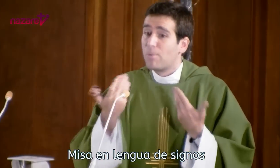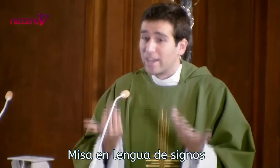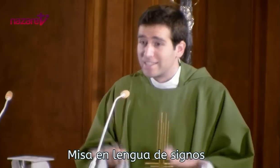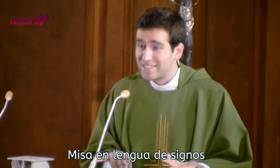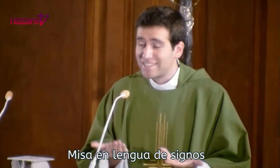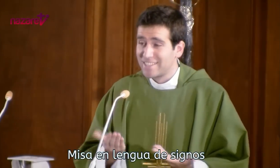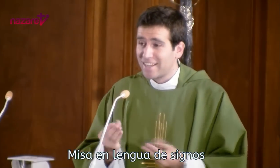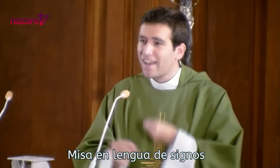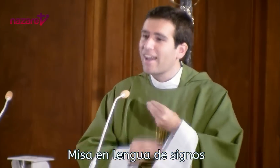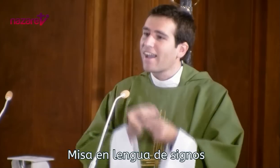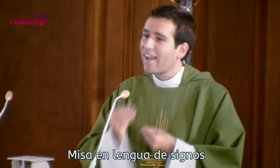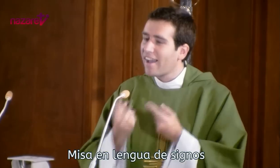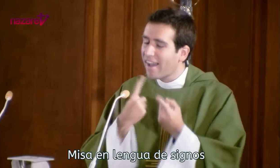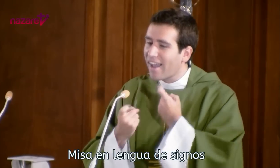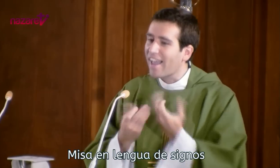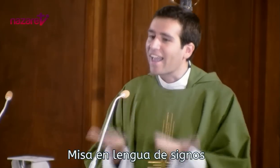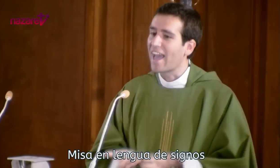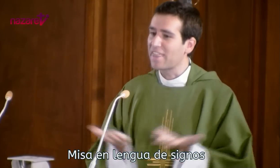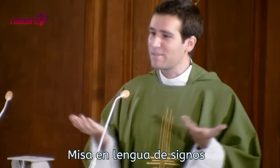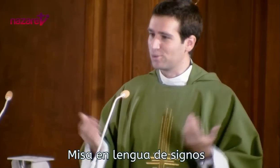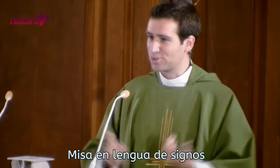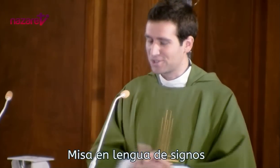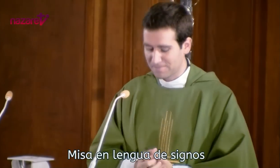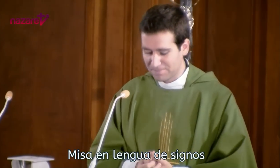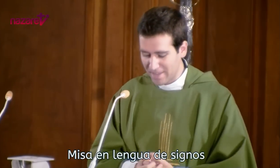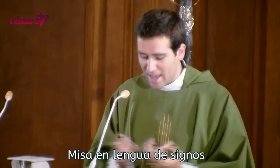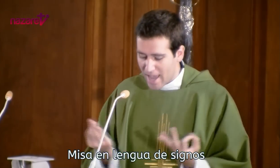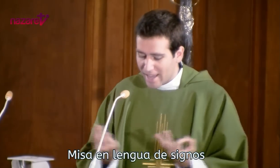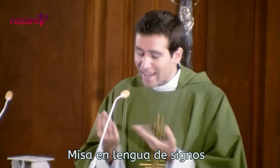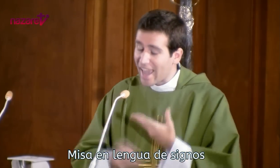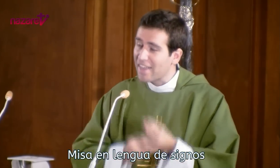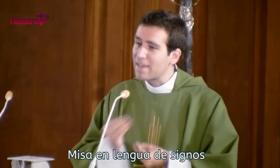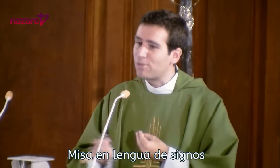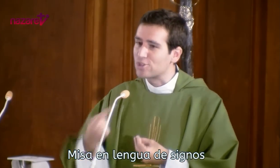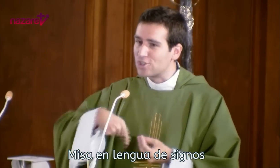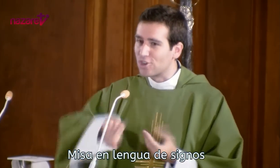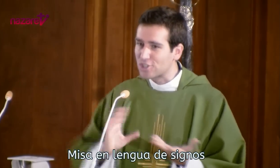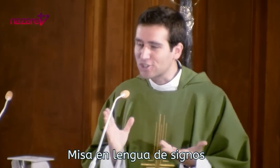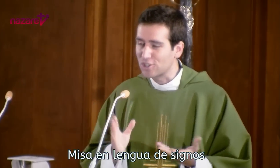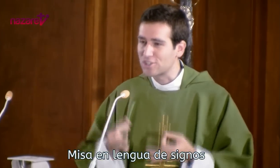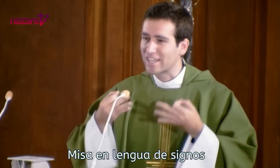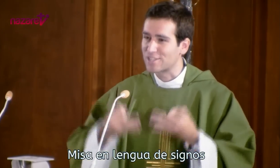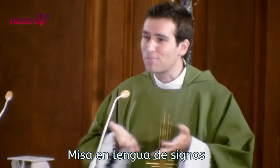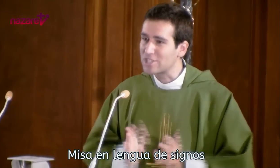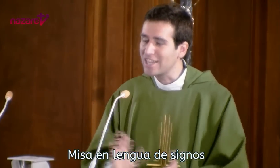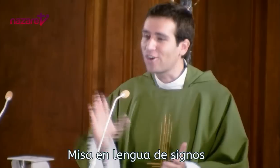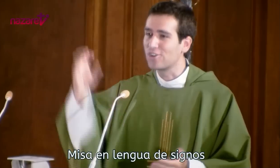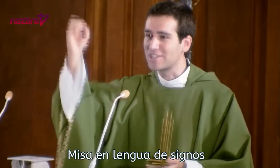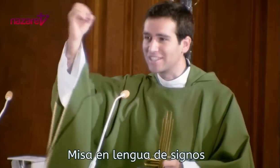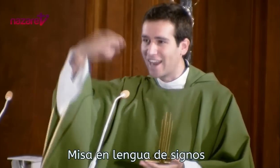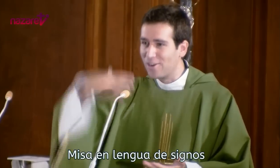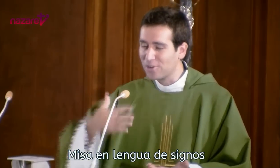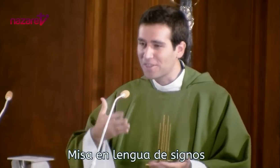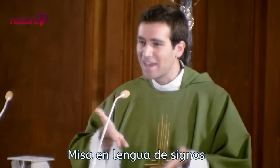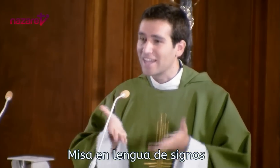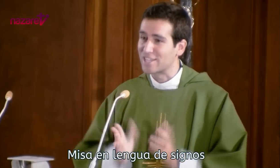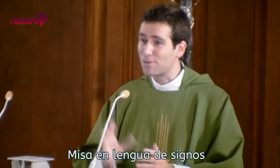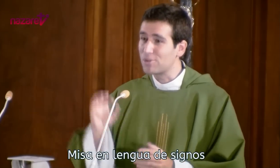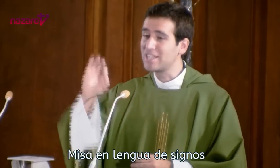pues, ¿qué hacemos? ¿Qué hacemos nosotros que somos hijos de la luz, que somos